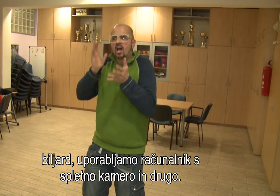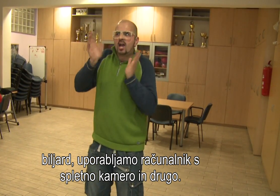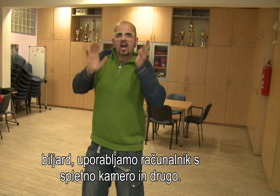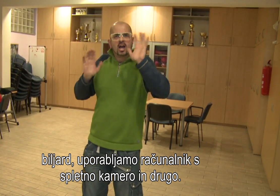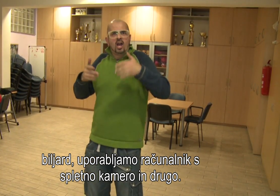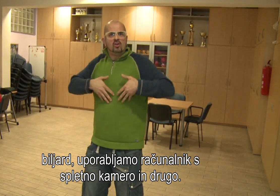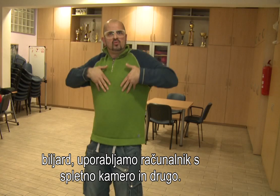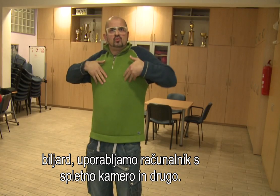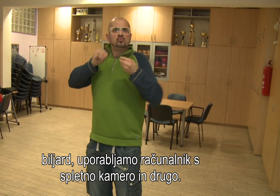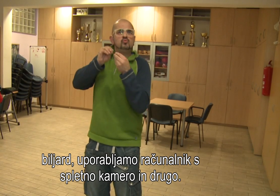tad